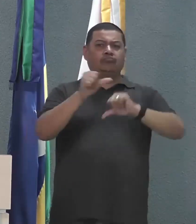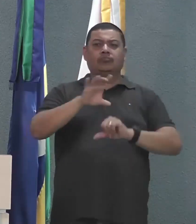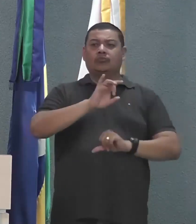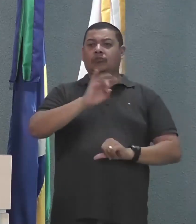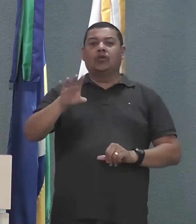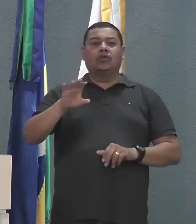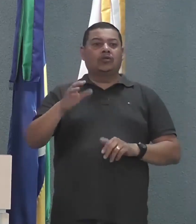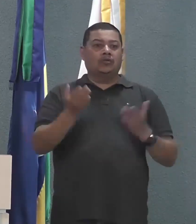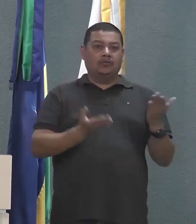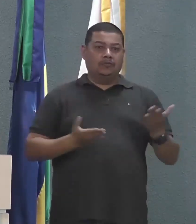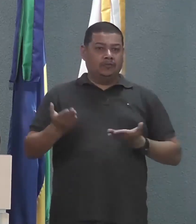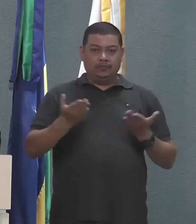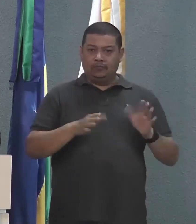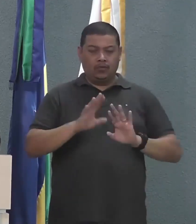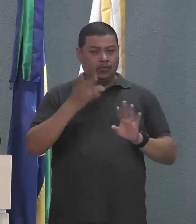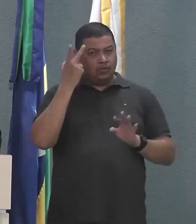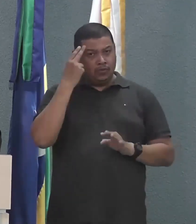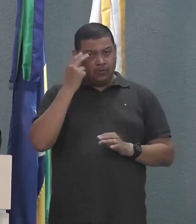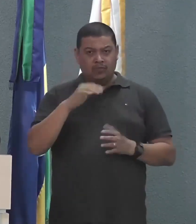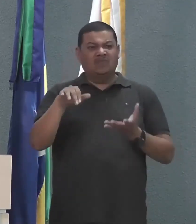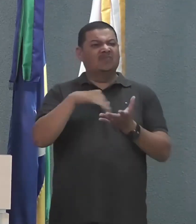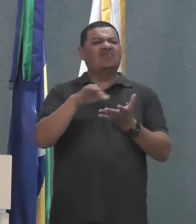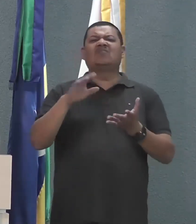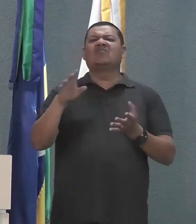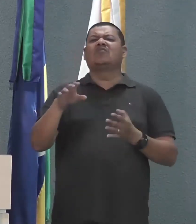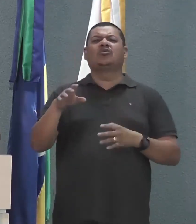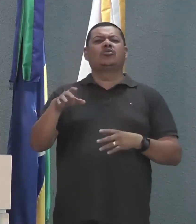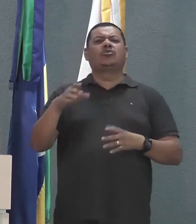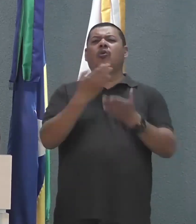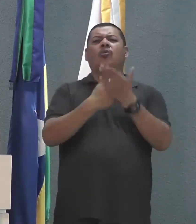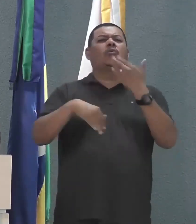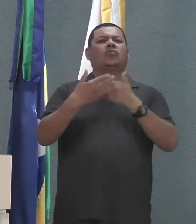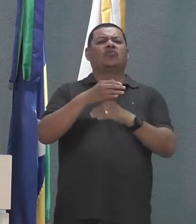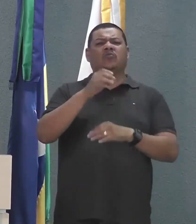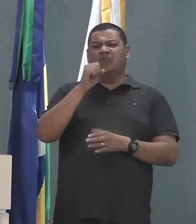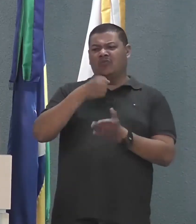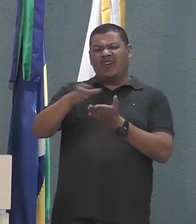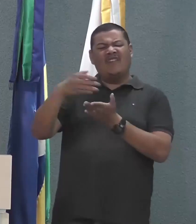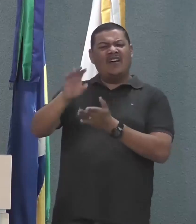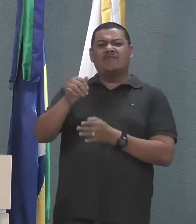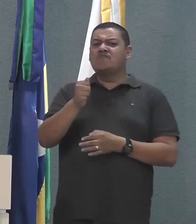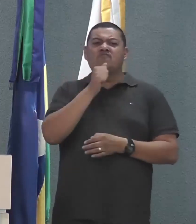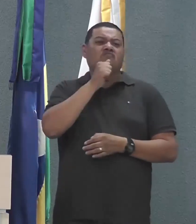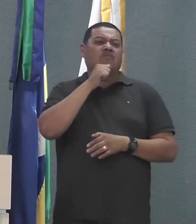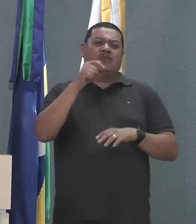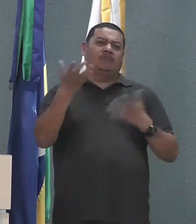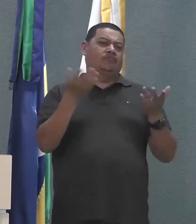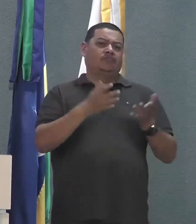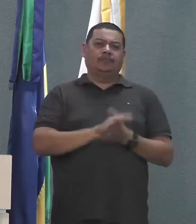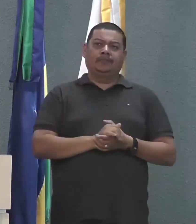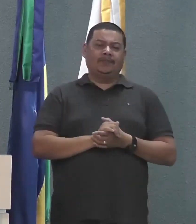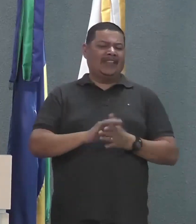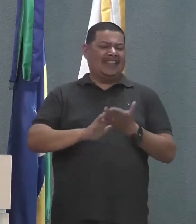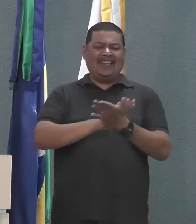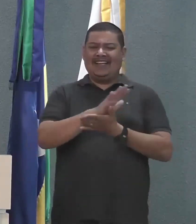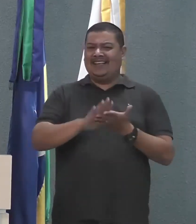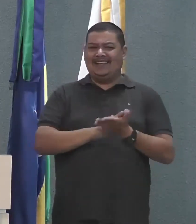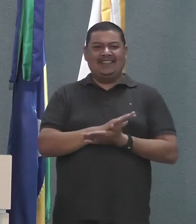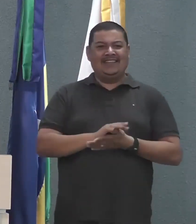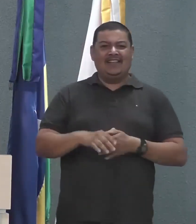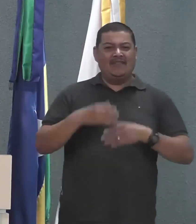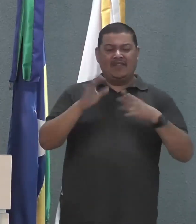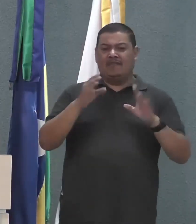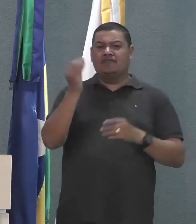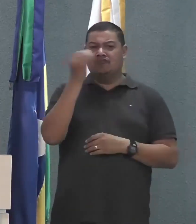os efetivos que não pode tirar, e secretário, o que for, sai, porque vocês não têm condição de tocar nada,